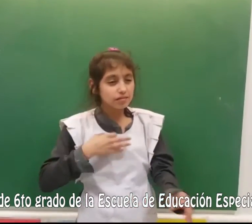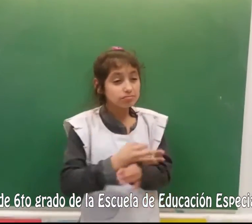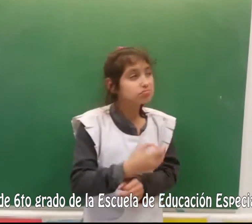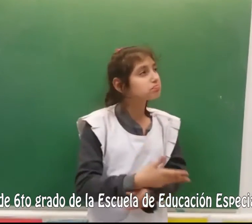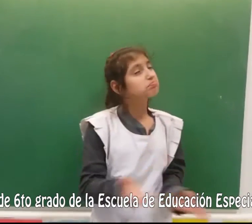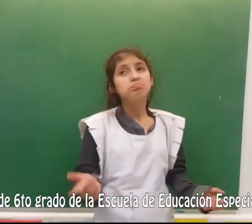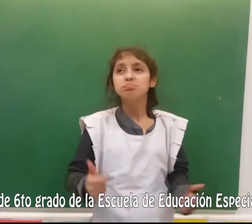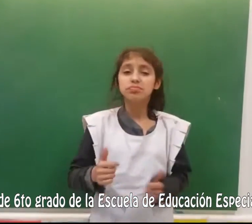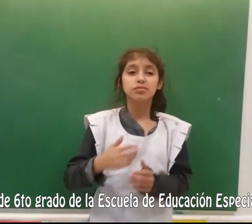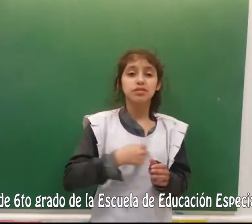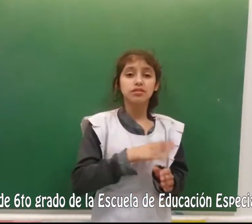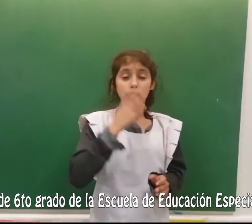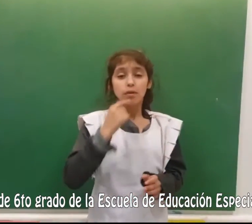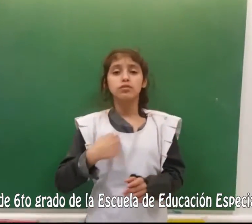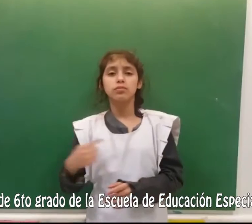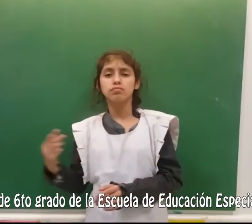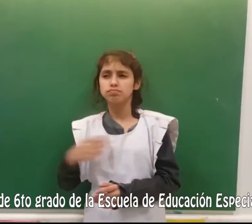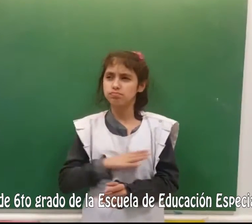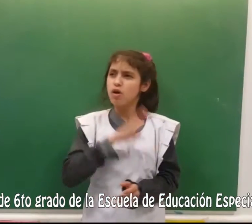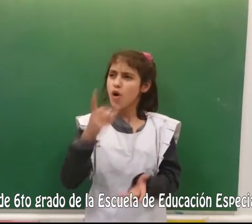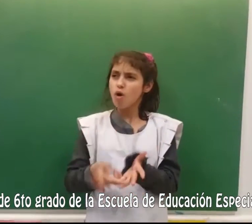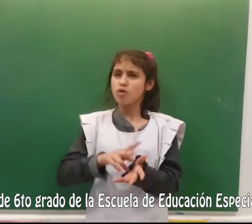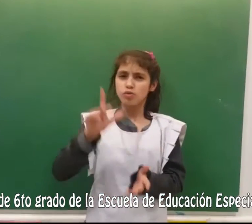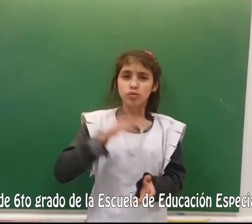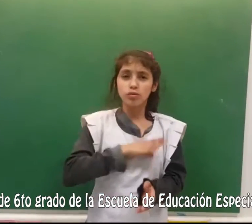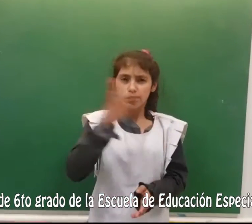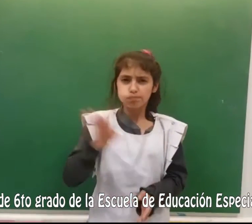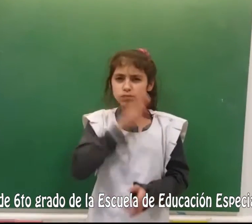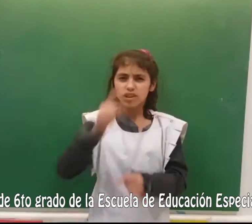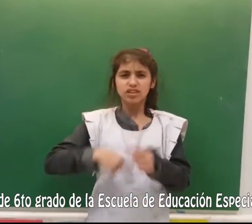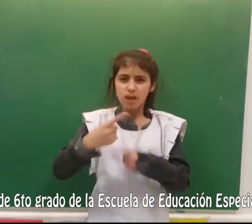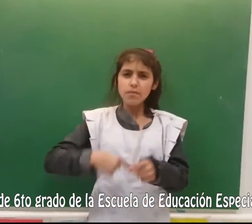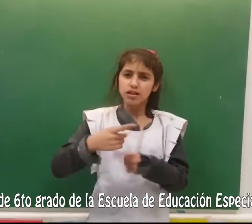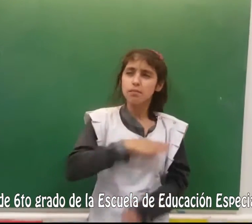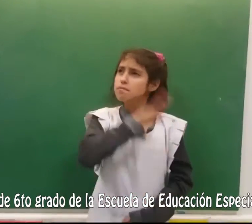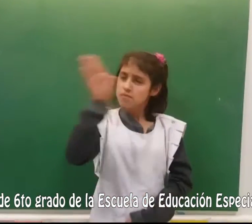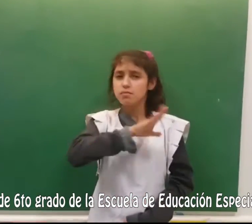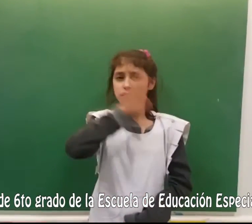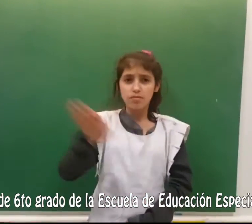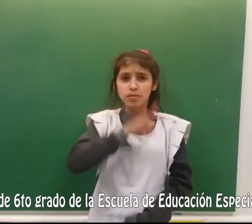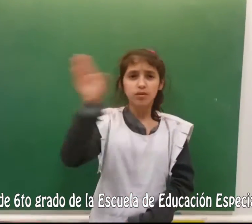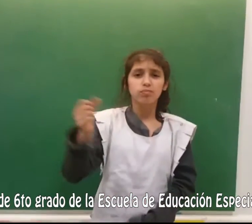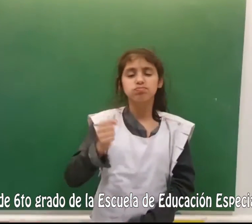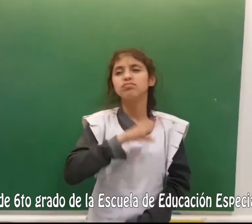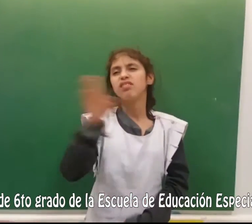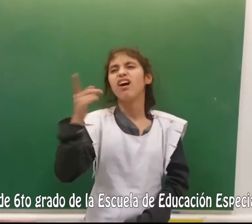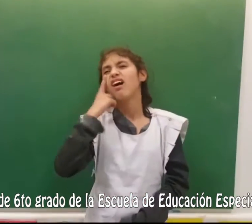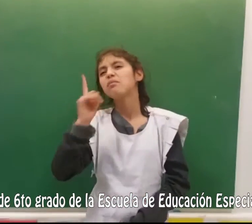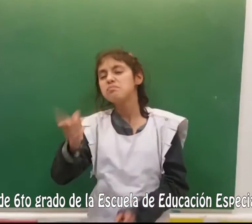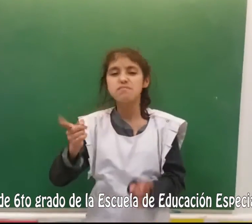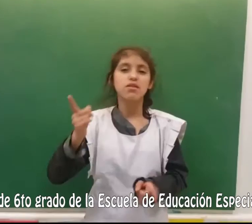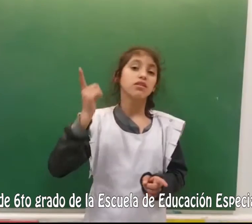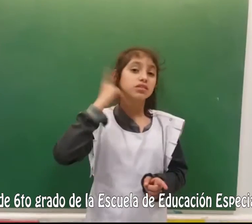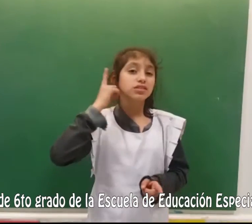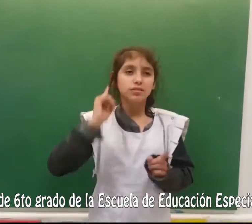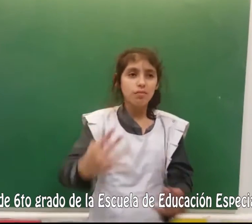en lengua de señas? Y les enseñé el abecedario, lo hicieron muy bien. Empezamos a frecuentarnos, a ir a la